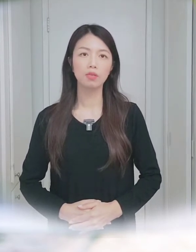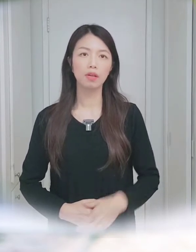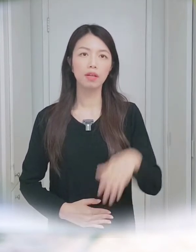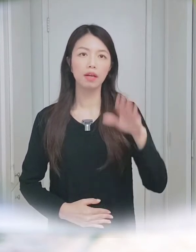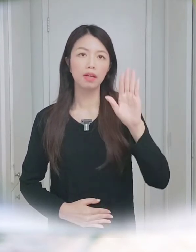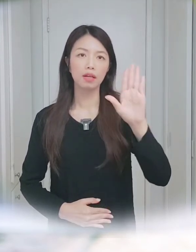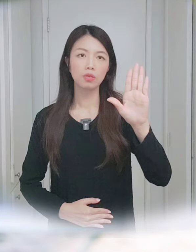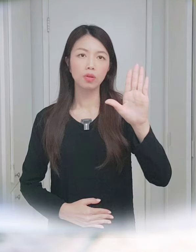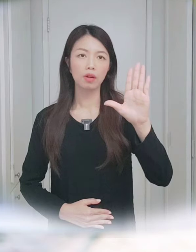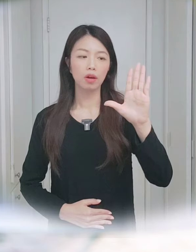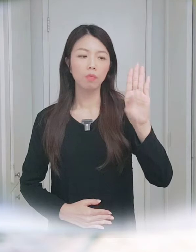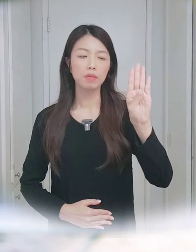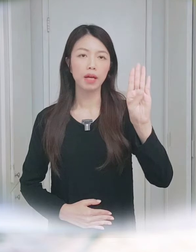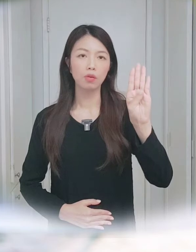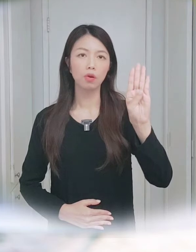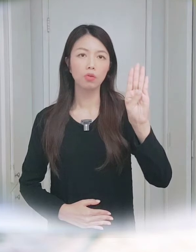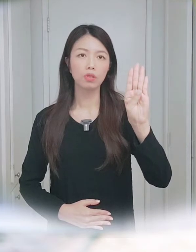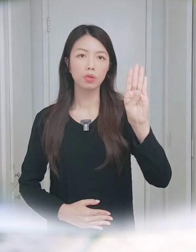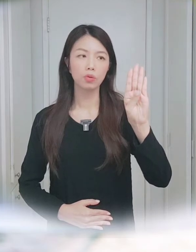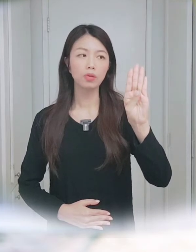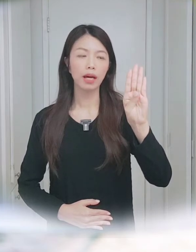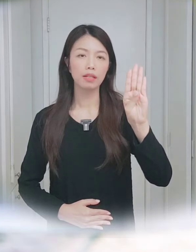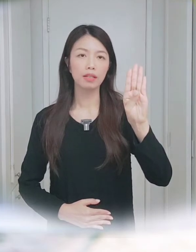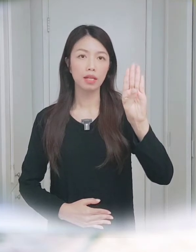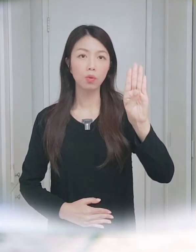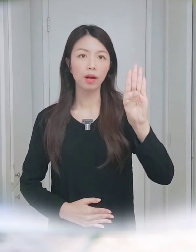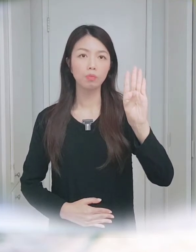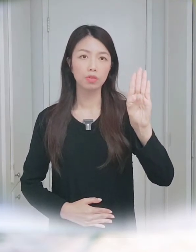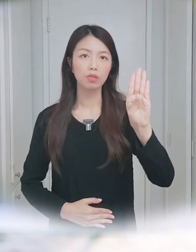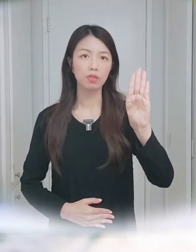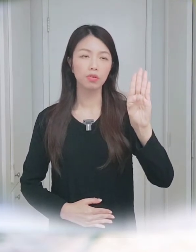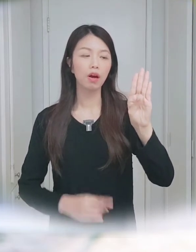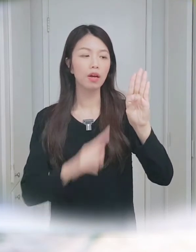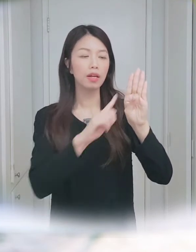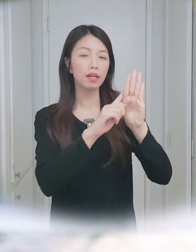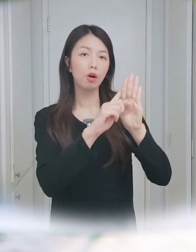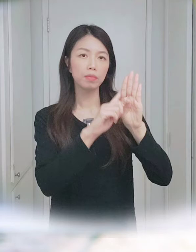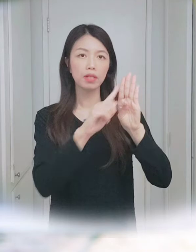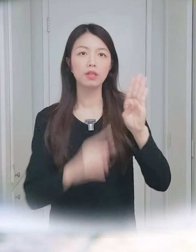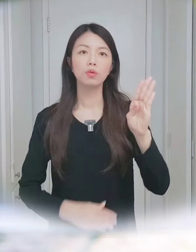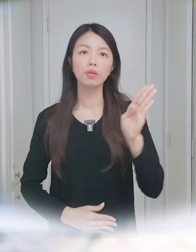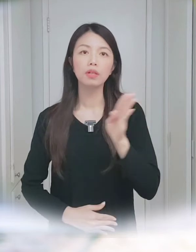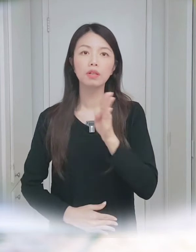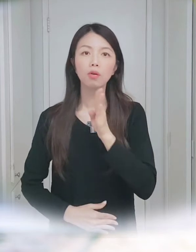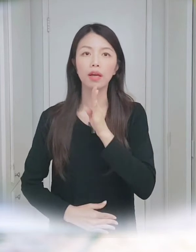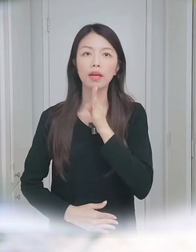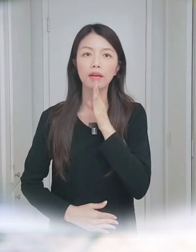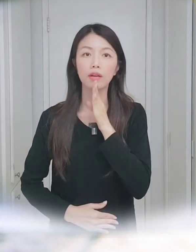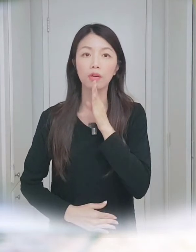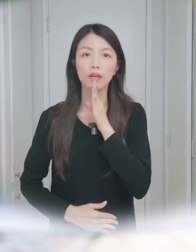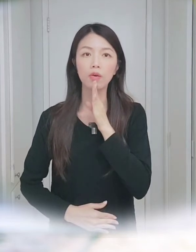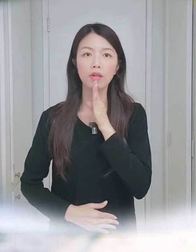한 뜻의 수어는 손을 이렇게 엄지만 안으로 넣어주시고 다른 네 손가락은 붙여주시고요. 이 검지 있는 쪽을